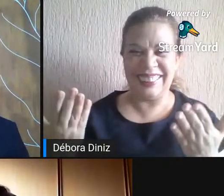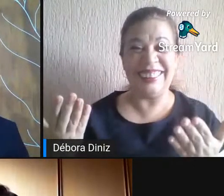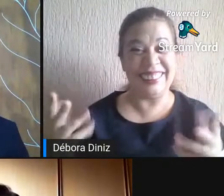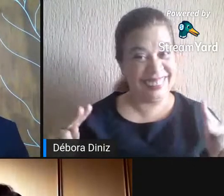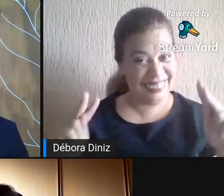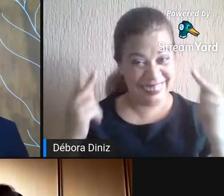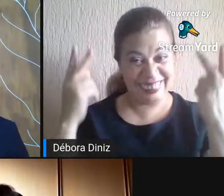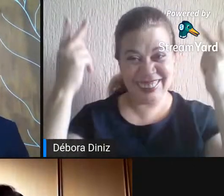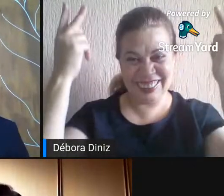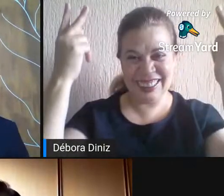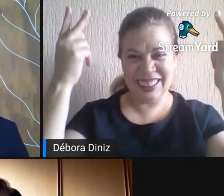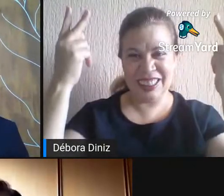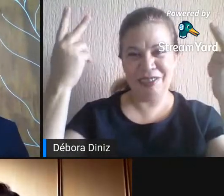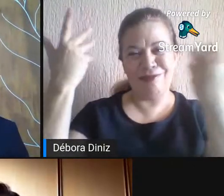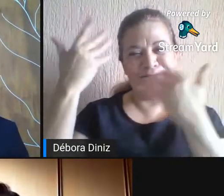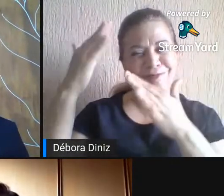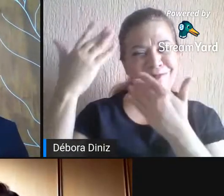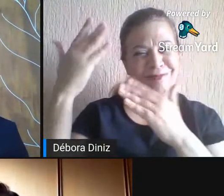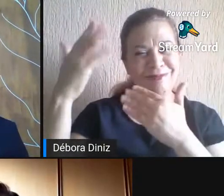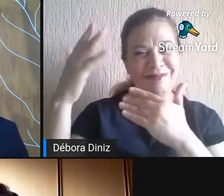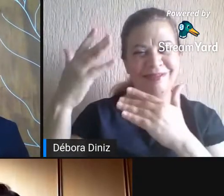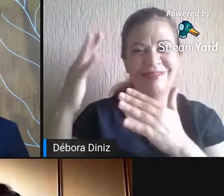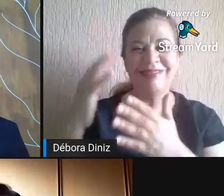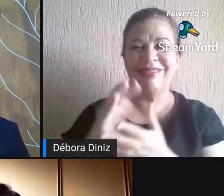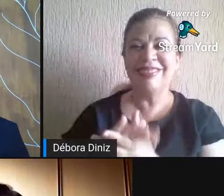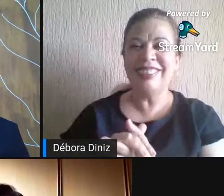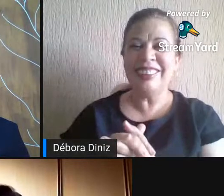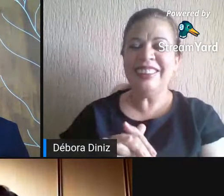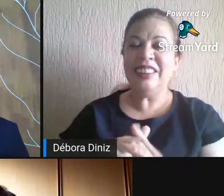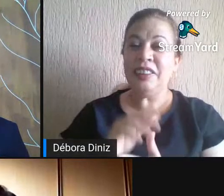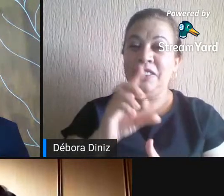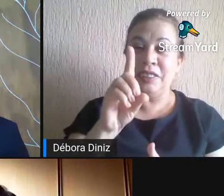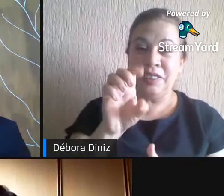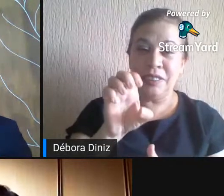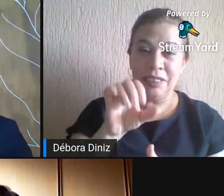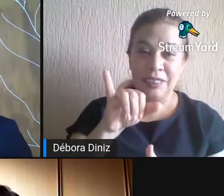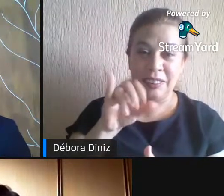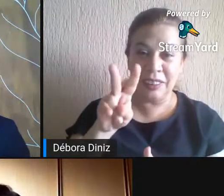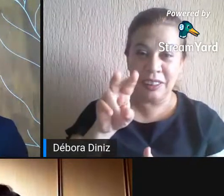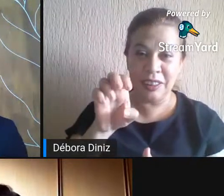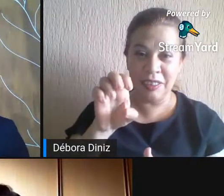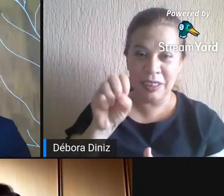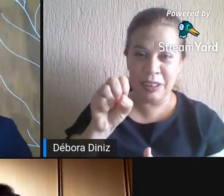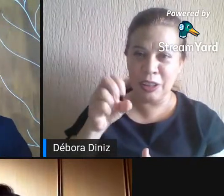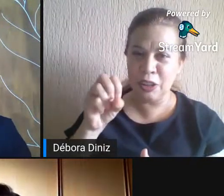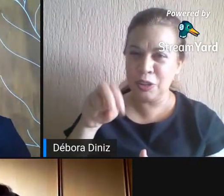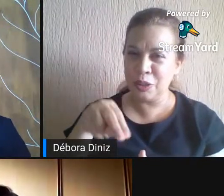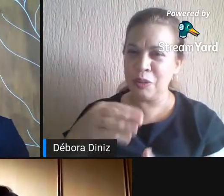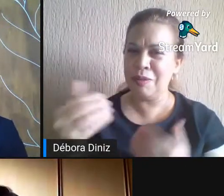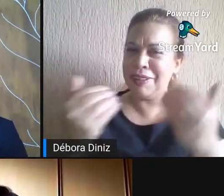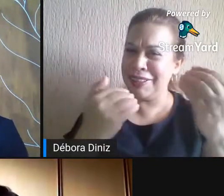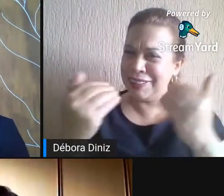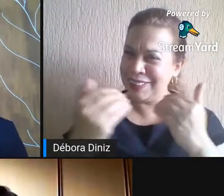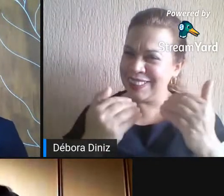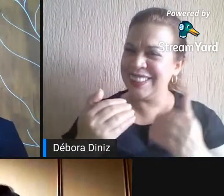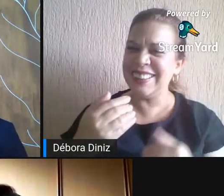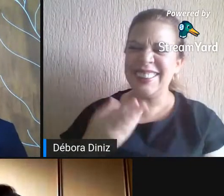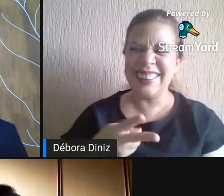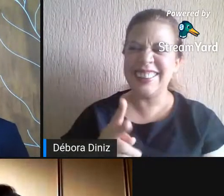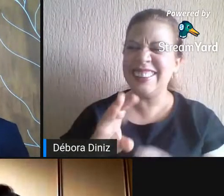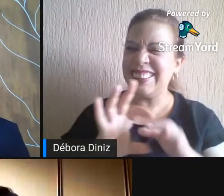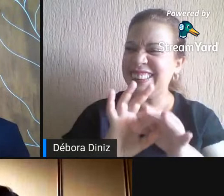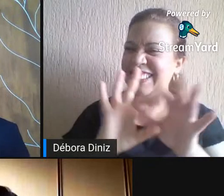vitória. Parabenizar ao Davidson por estar aqui conosco, sempre